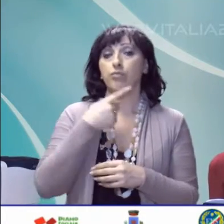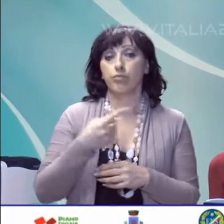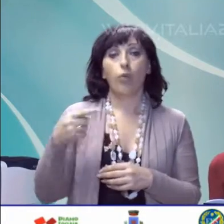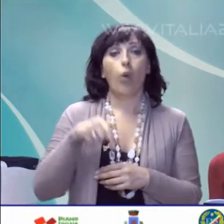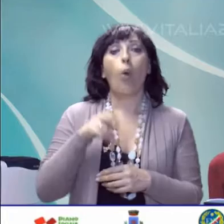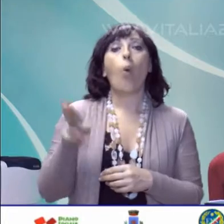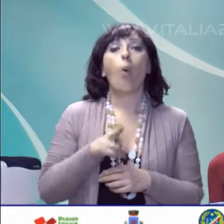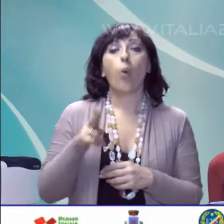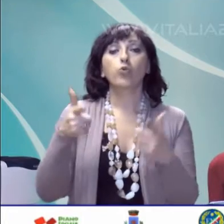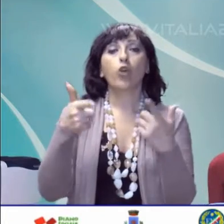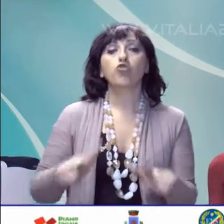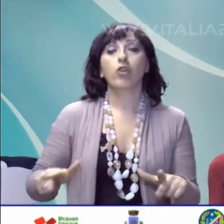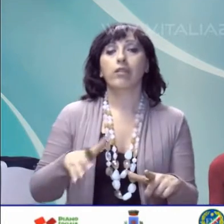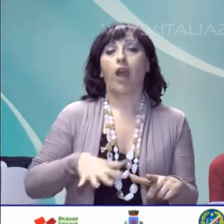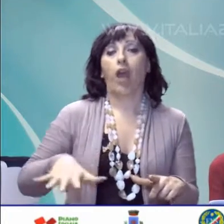lutto cittadino.